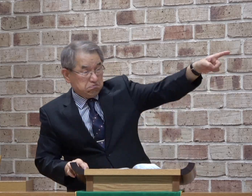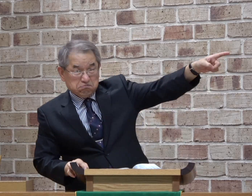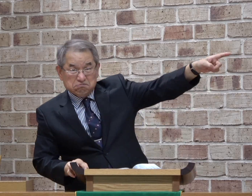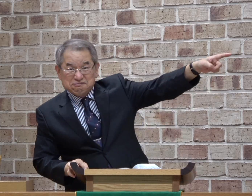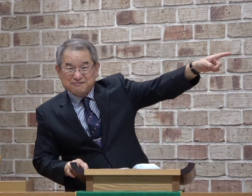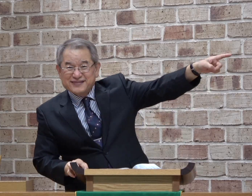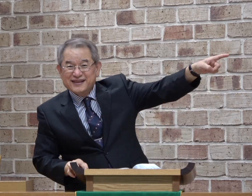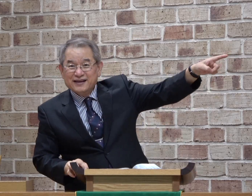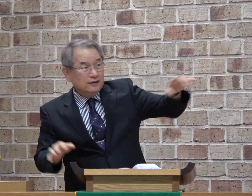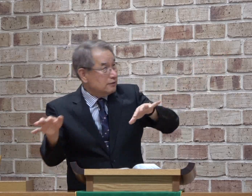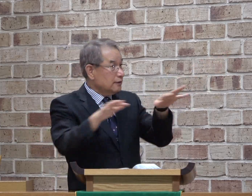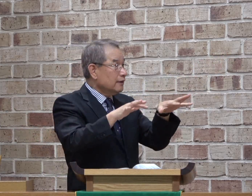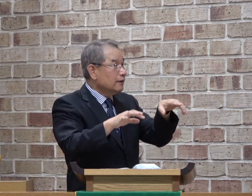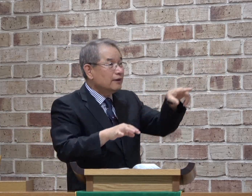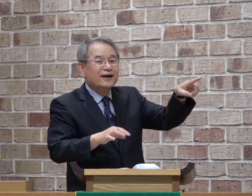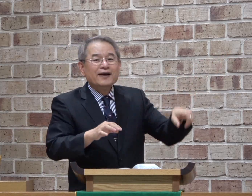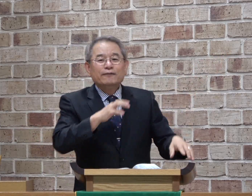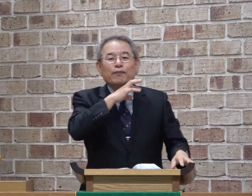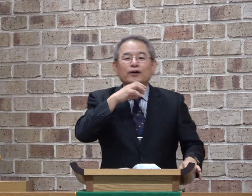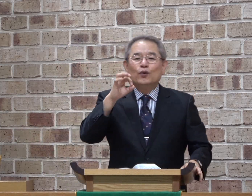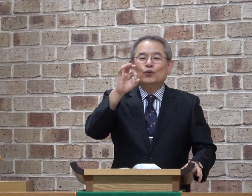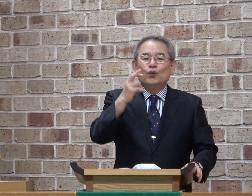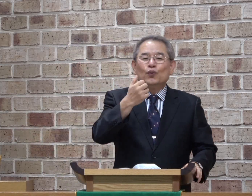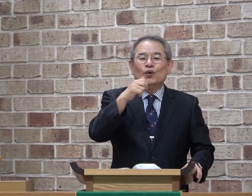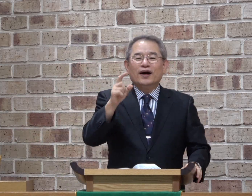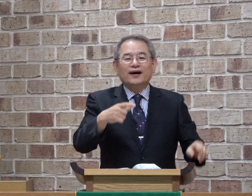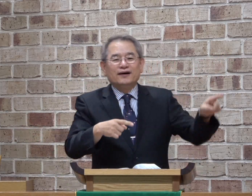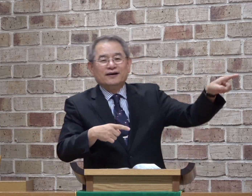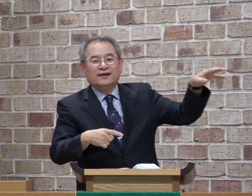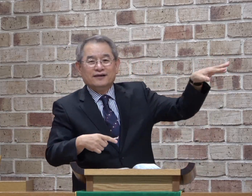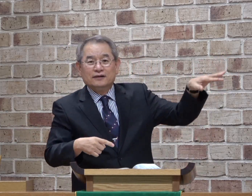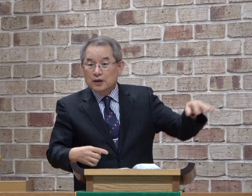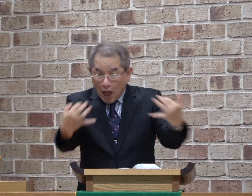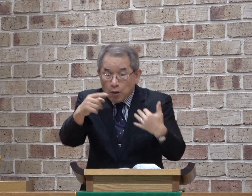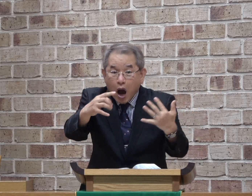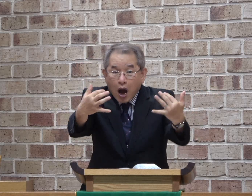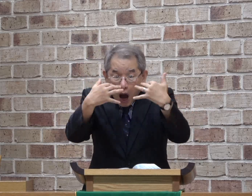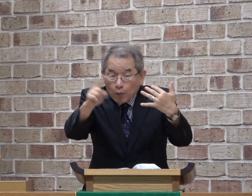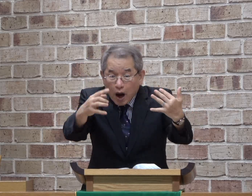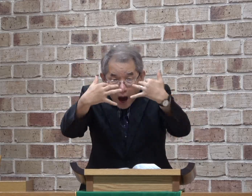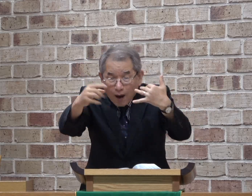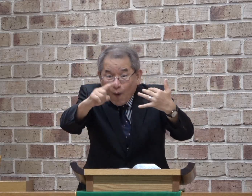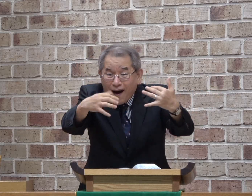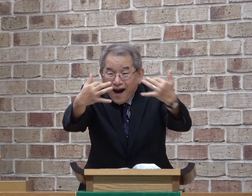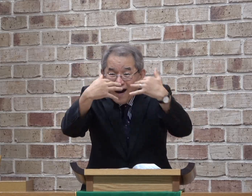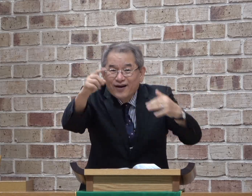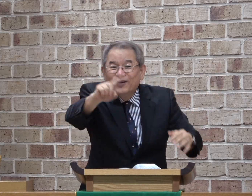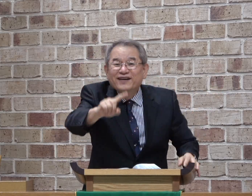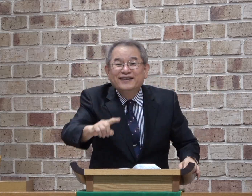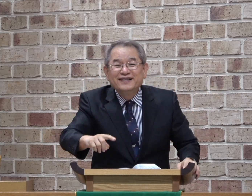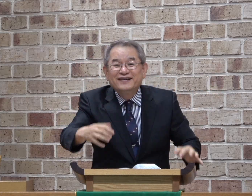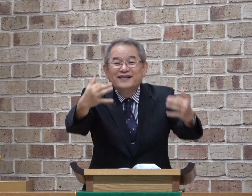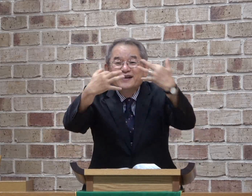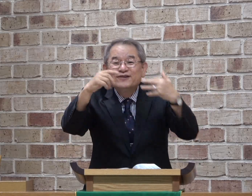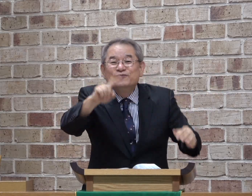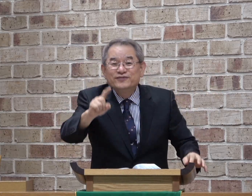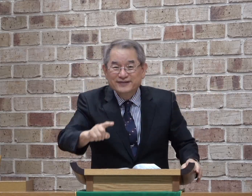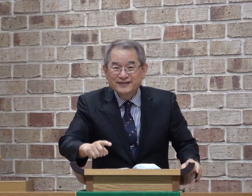하며 앉지 못하는 그 사람을 다 너무나 잘 알고 있었습니다. 그런데 누가 이렇게 했느냐 했을 때 베드로와 요한이 이렇게